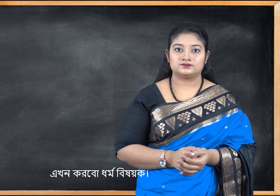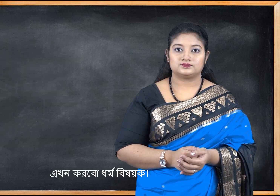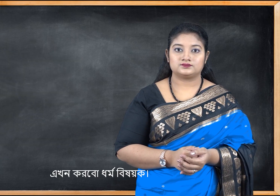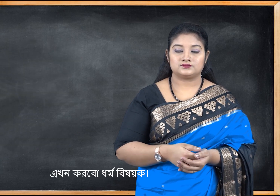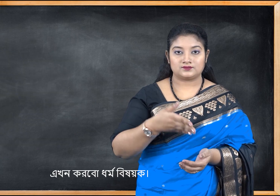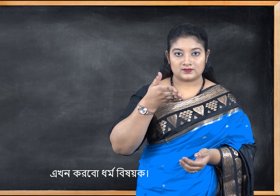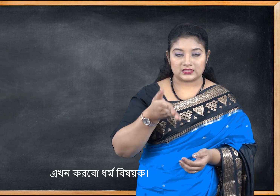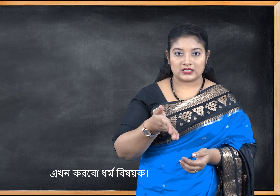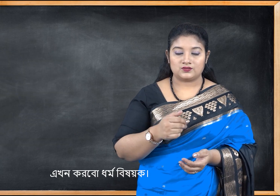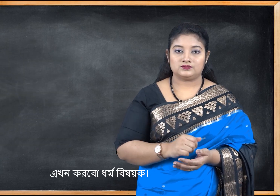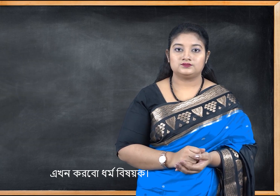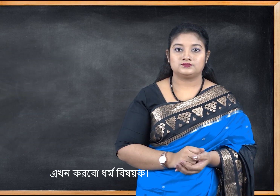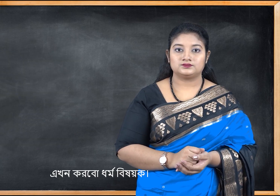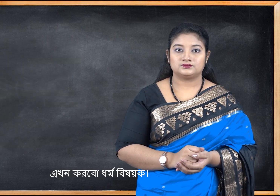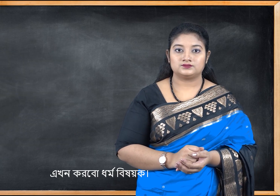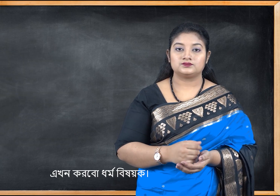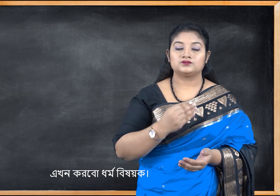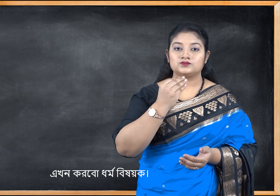এখন করব ধর্ম বিষয়ক।